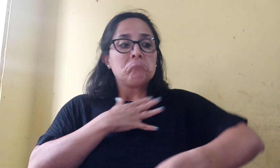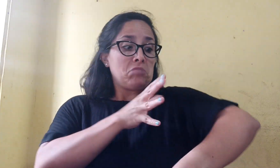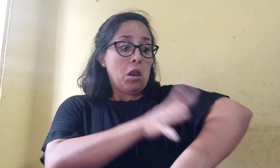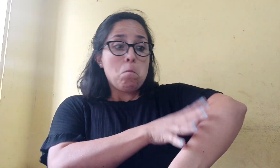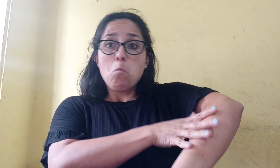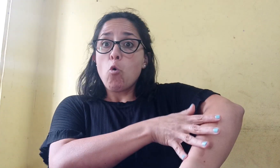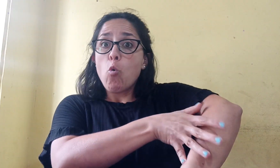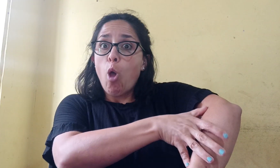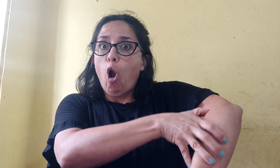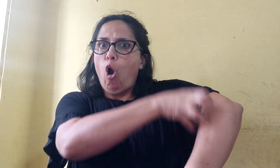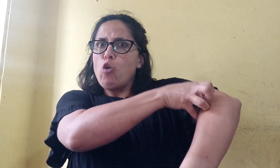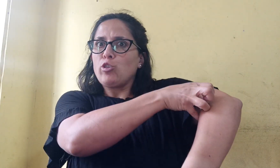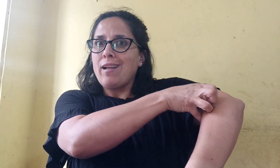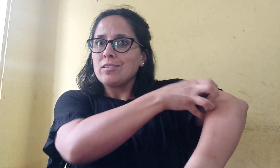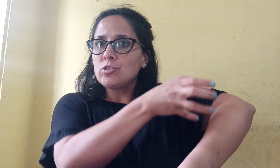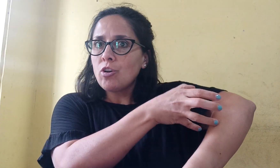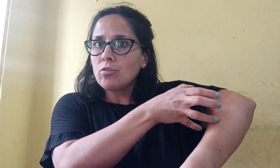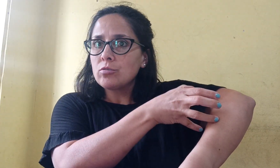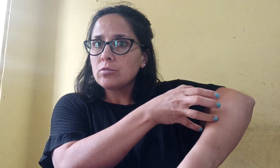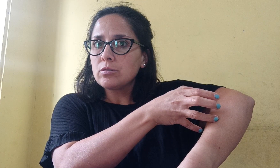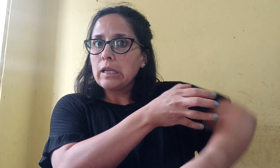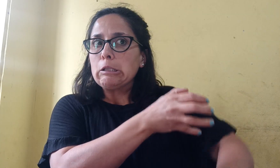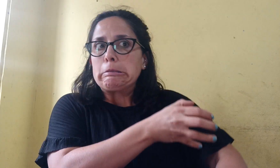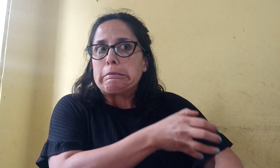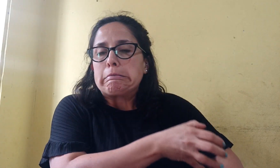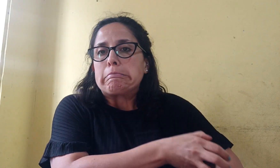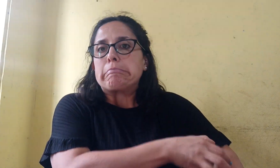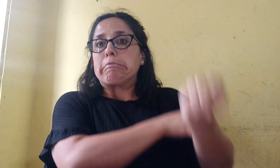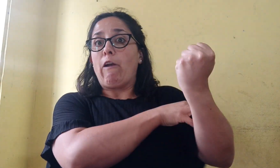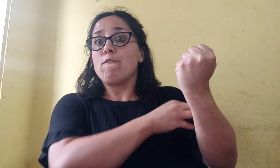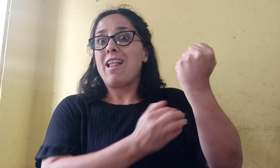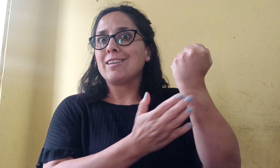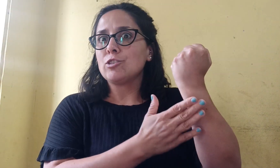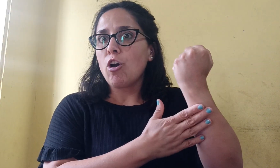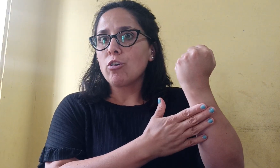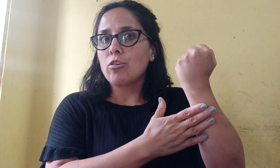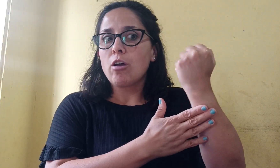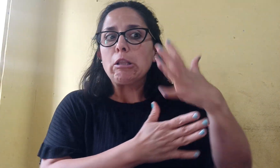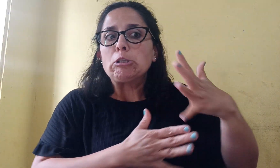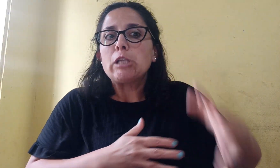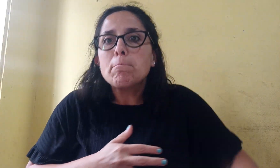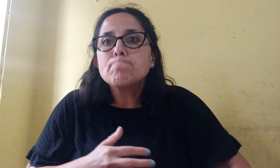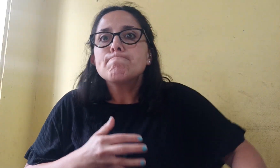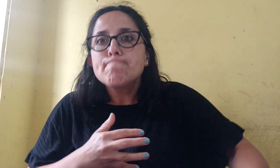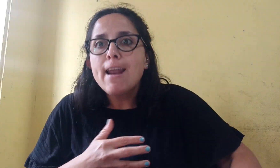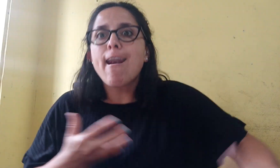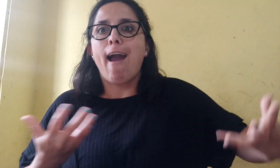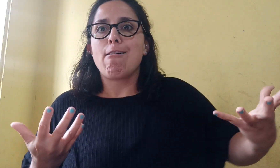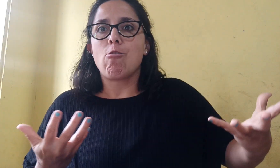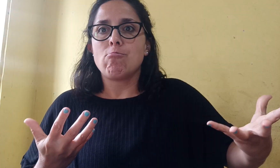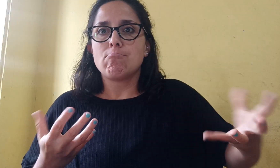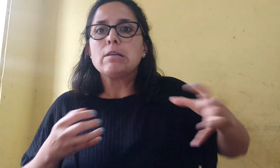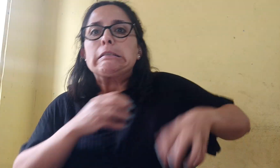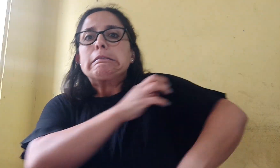muscular para que uno pueda flexionar un brazo, ir hasta el lugar indicado y rascarse, por ejemplo, ¿sí? O sea,